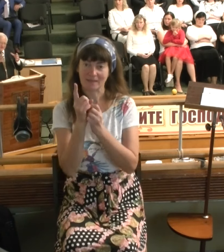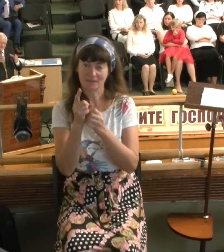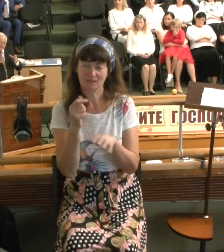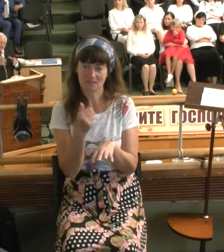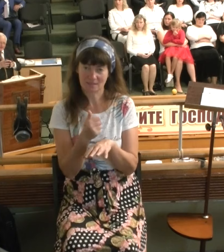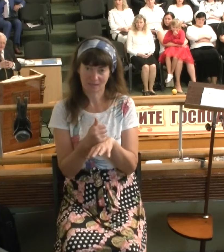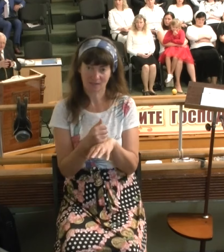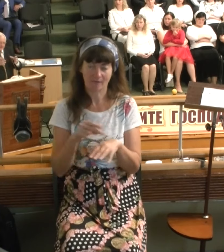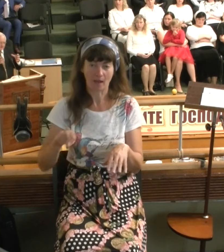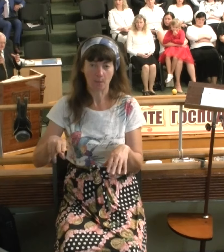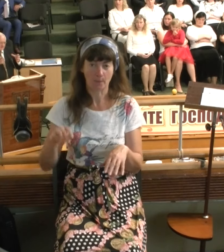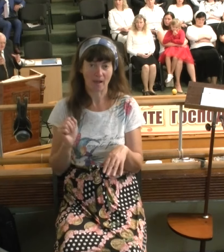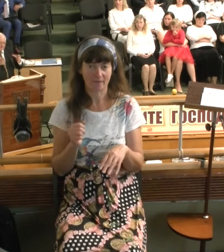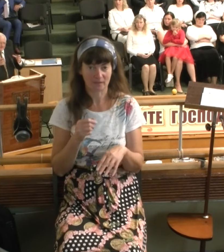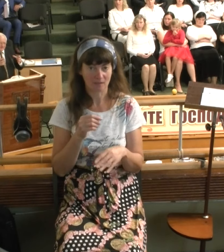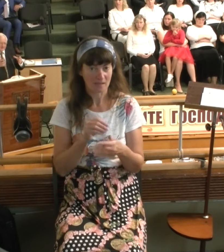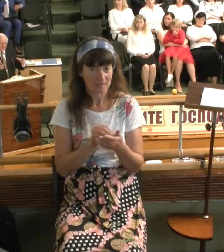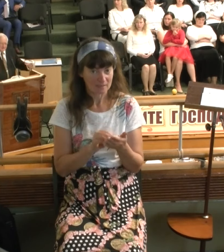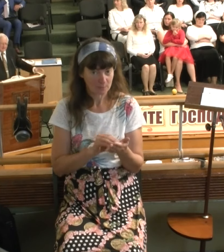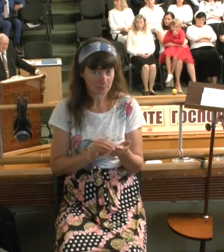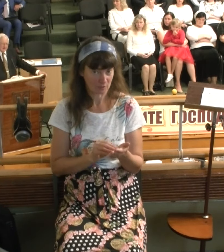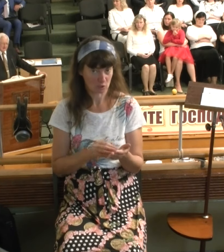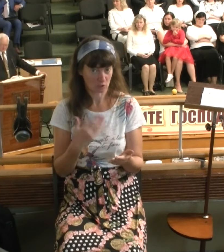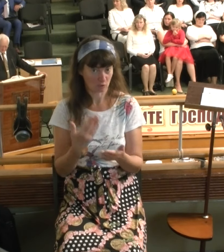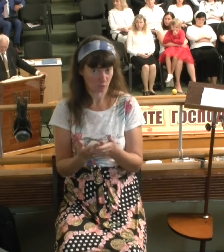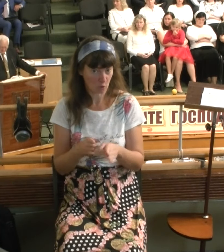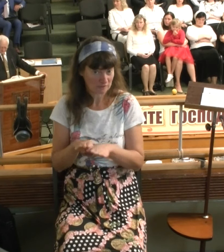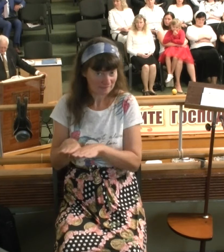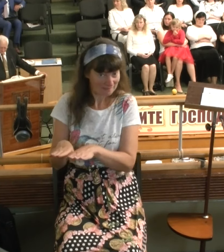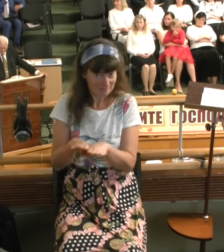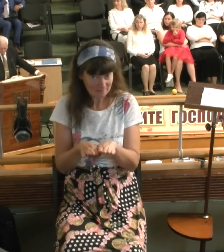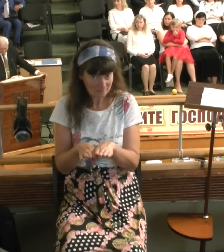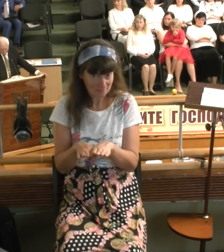вот этой спаянности, вот этом единстве в теле.